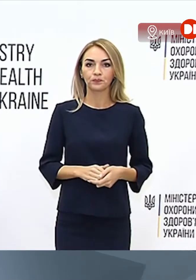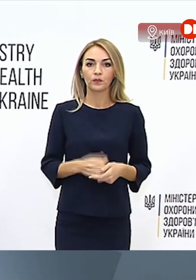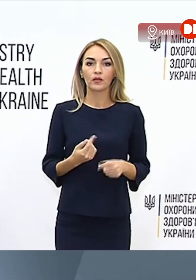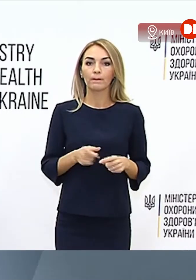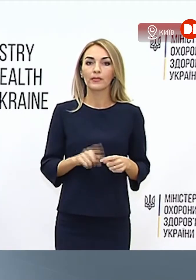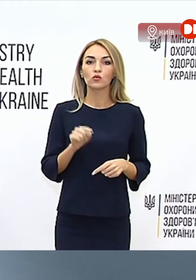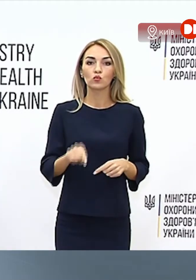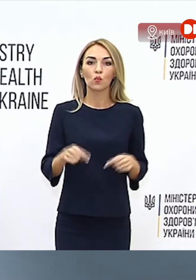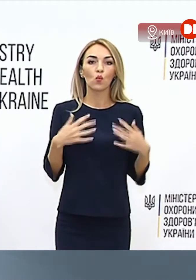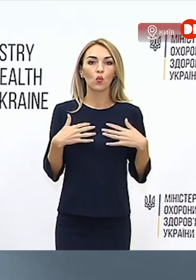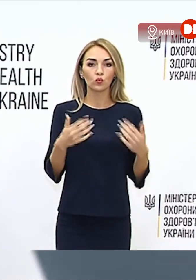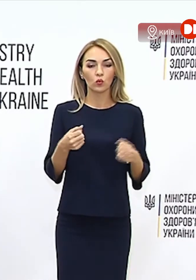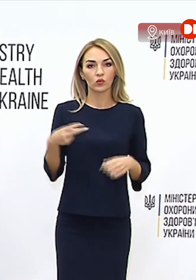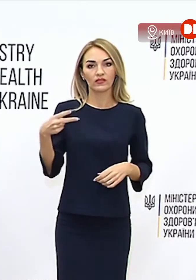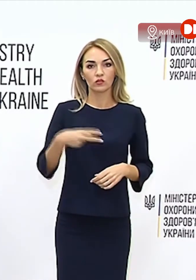цьому одужало